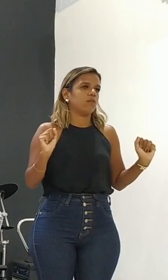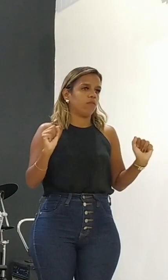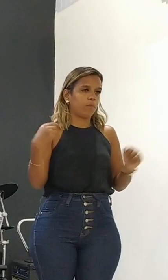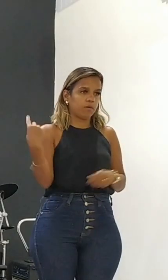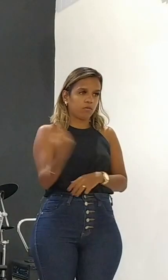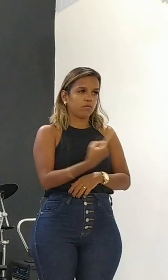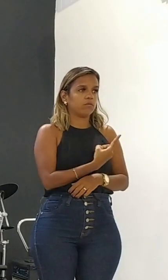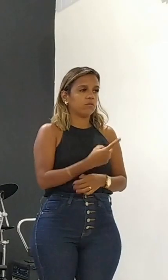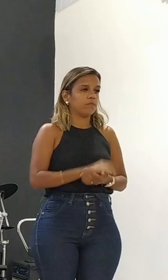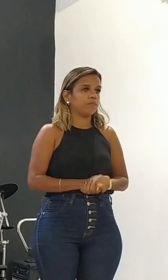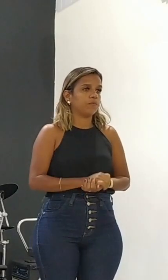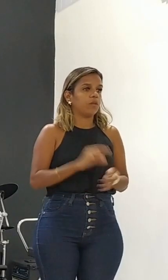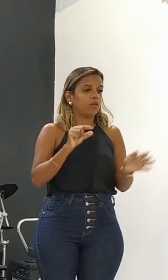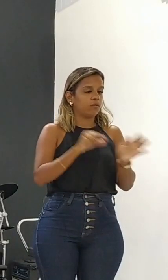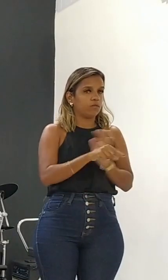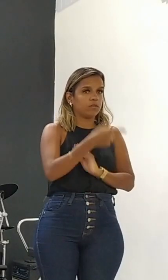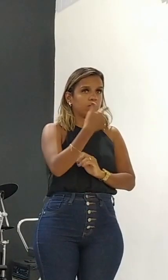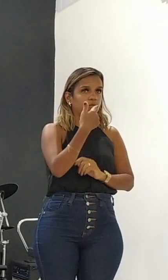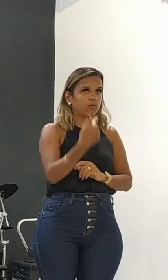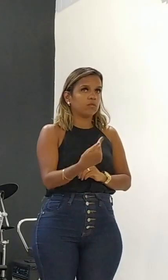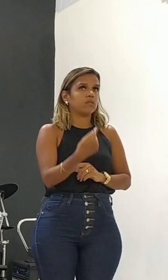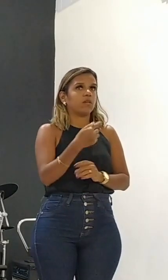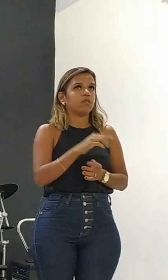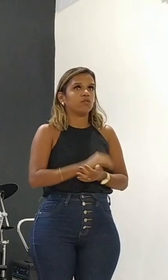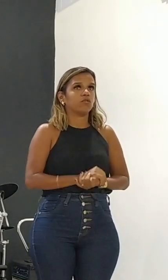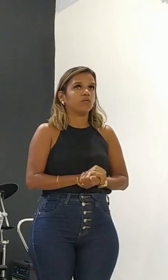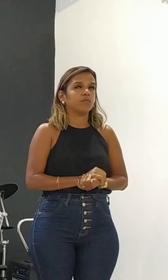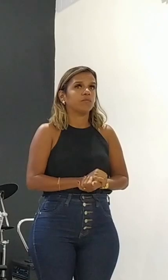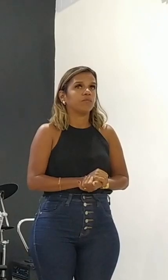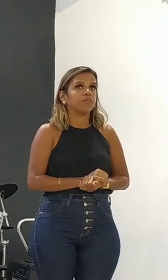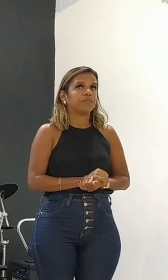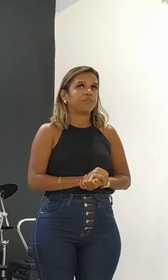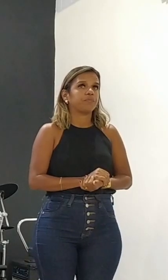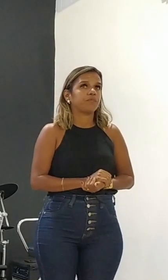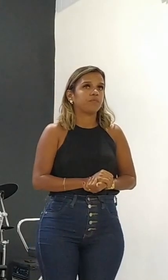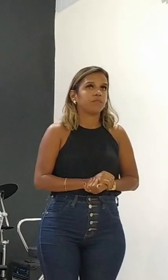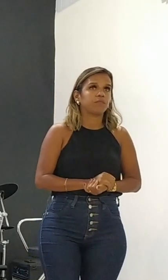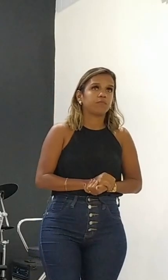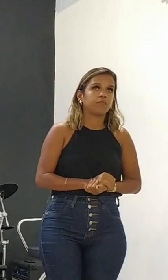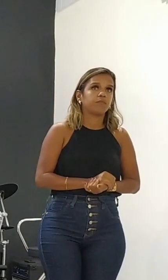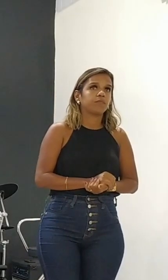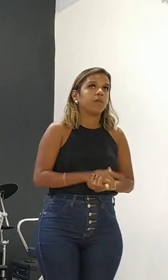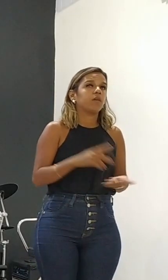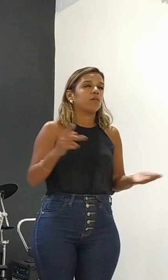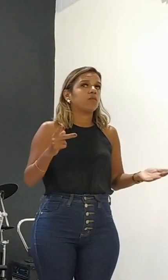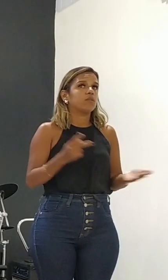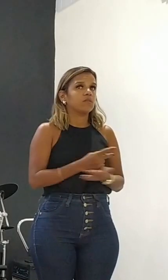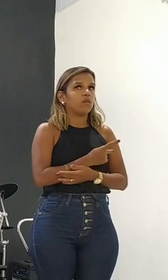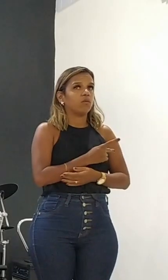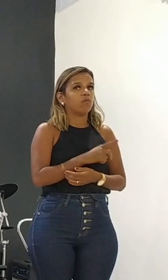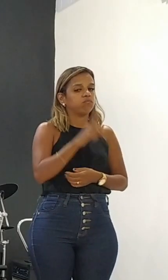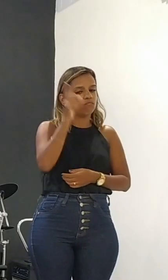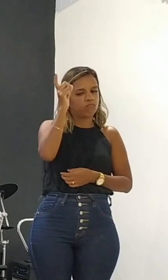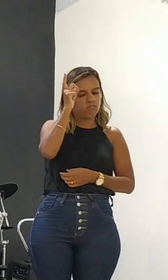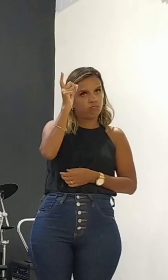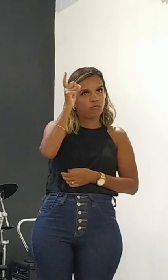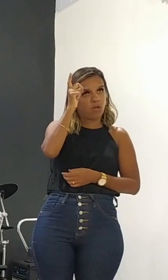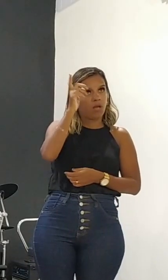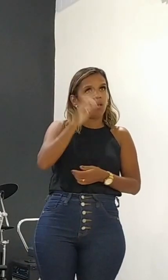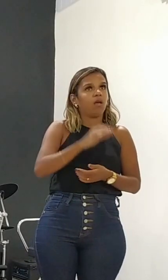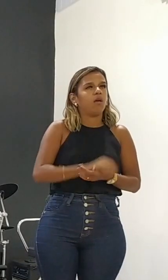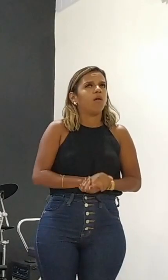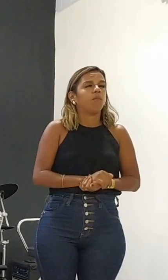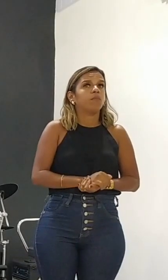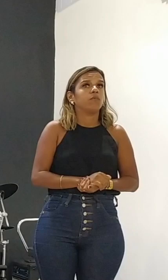Aleluia. E no versículo 7 vai dizer: e sucedeu que, ouvindo Sanballat e Tobias, e os arábios, e